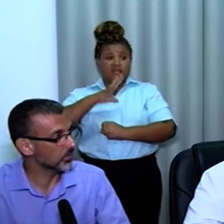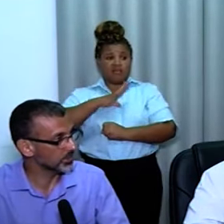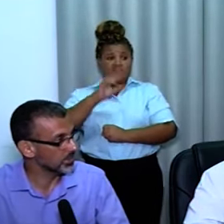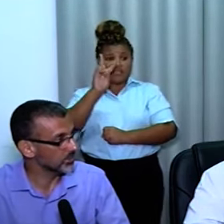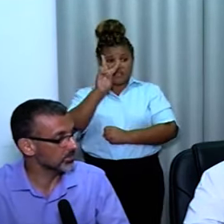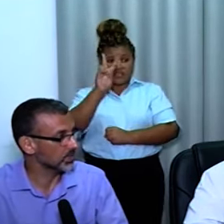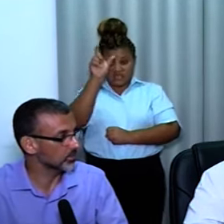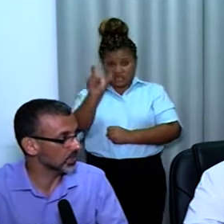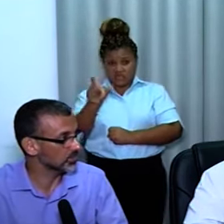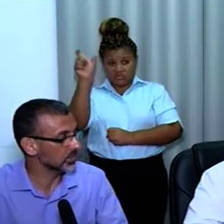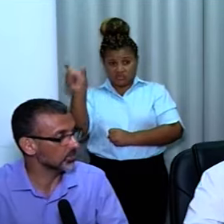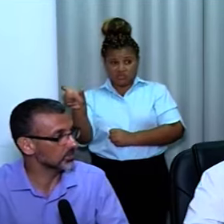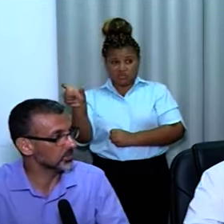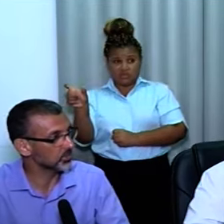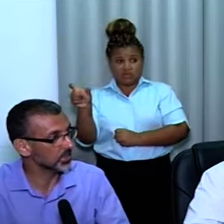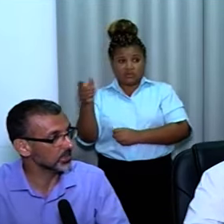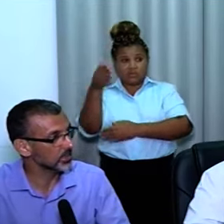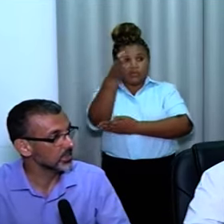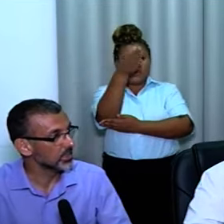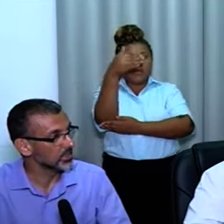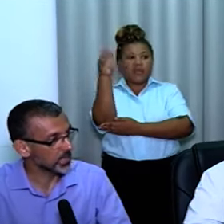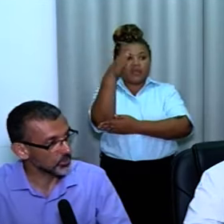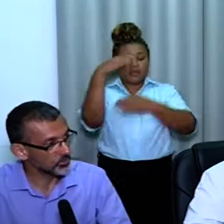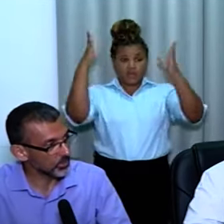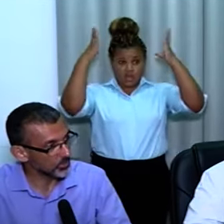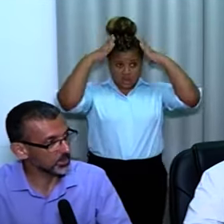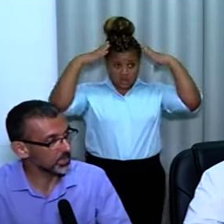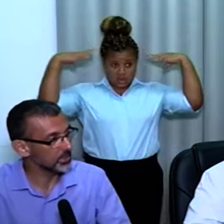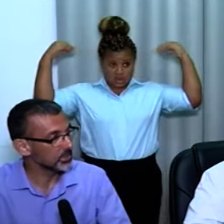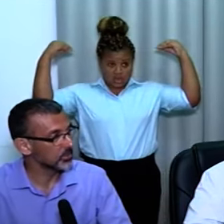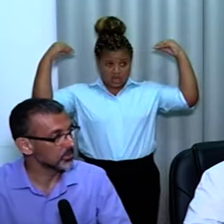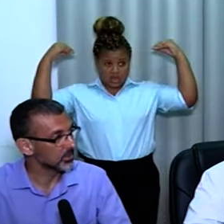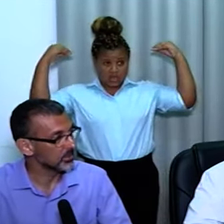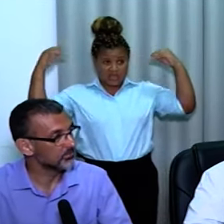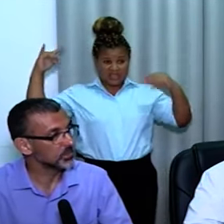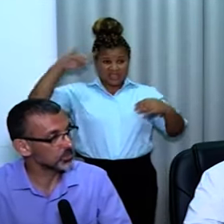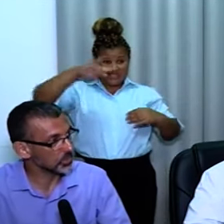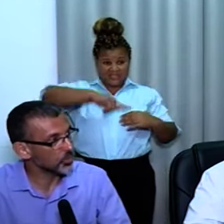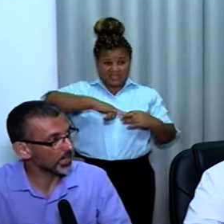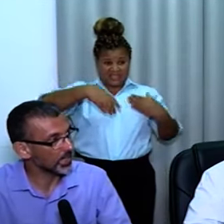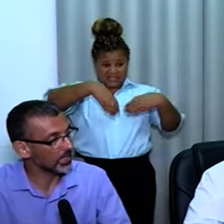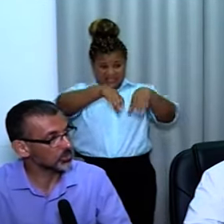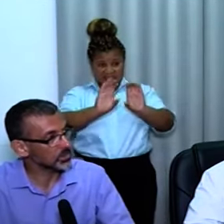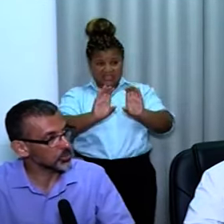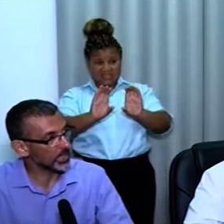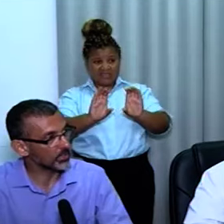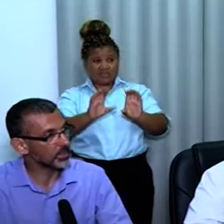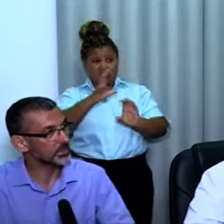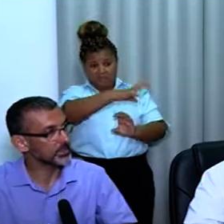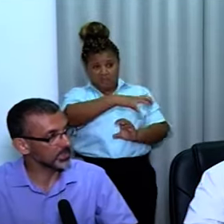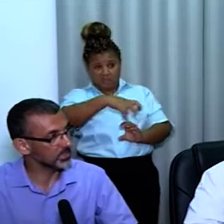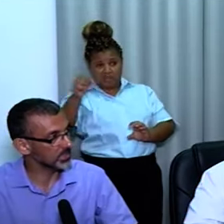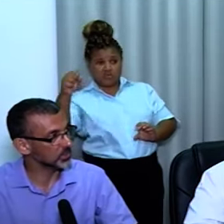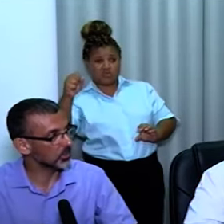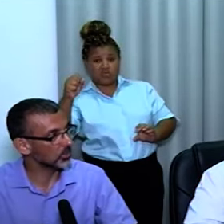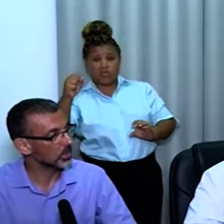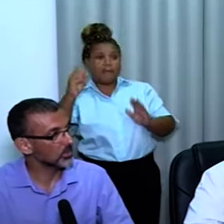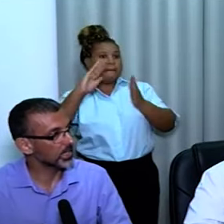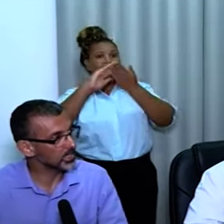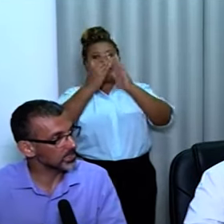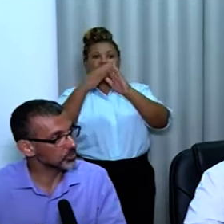couple hollandais, par le docteur Gédéon, il mentionné. Et ce couple hollandais, nous mettons au temps royal. À cause du temps royal, on a des